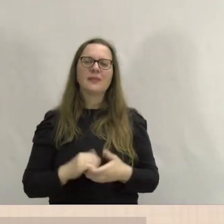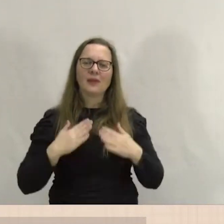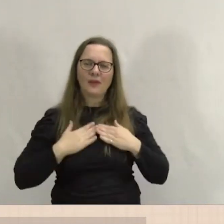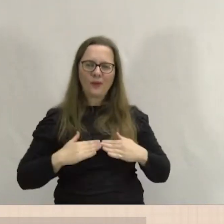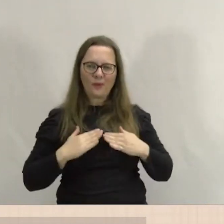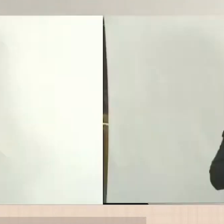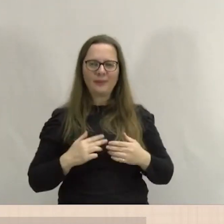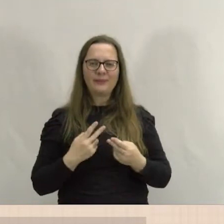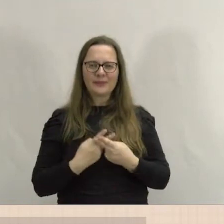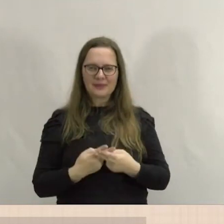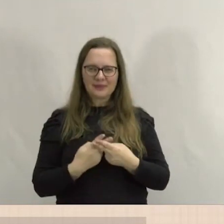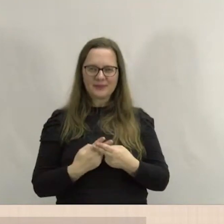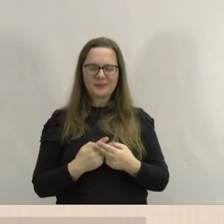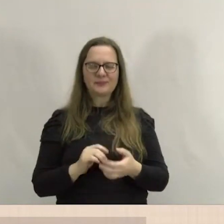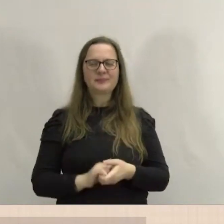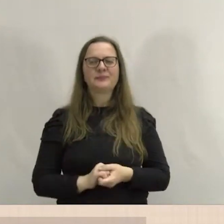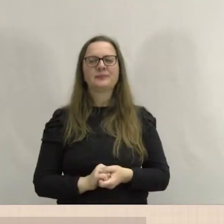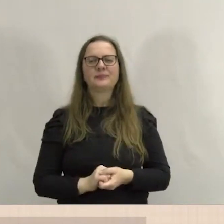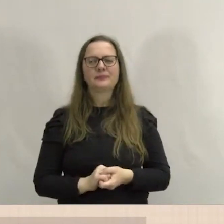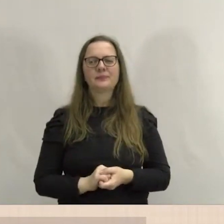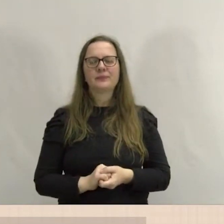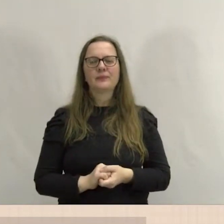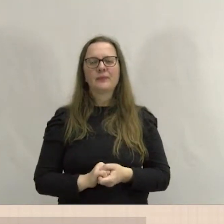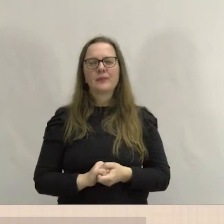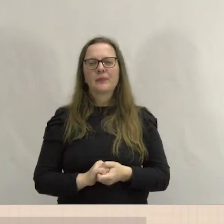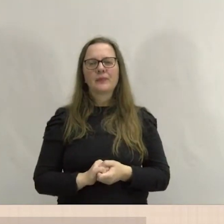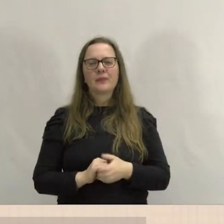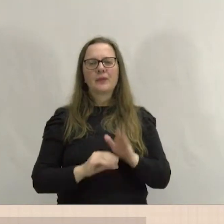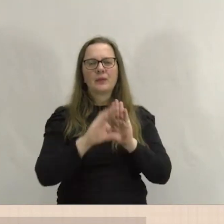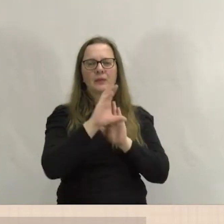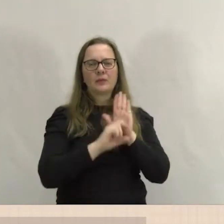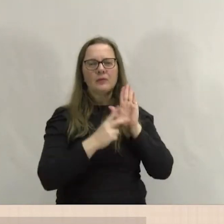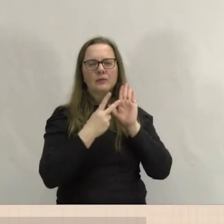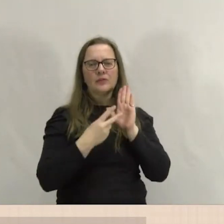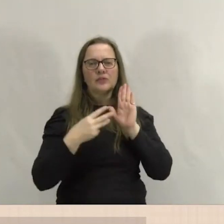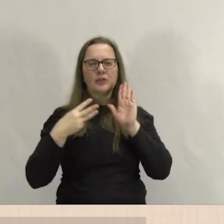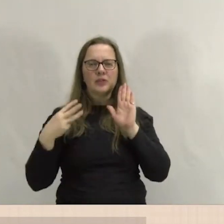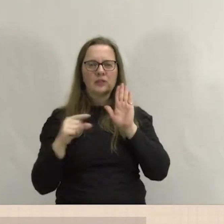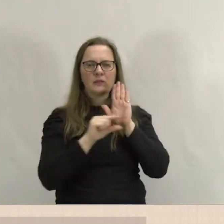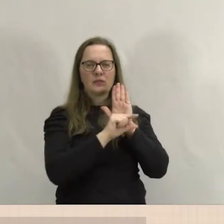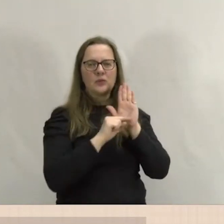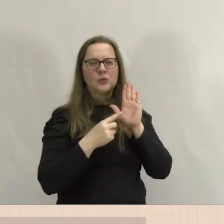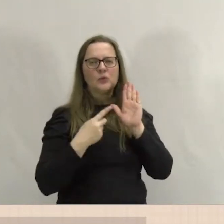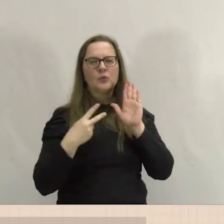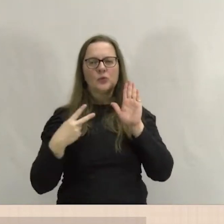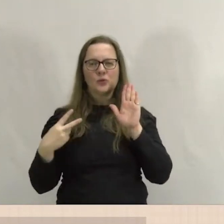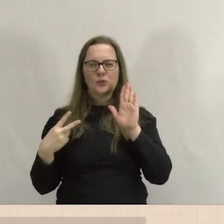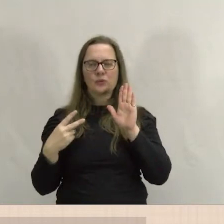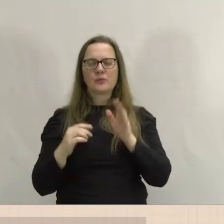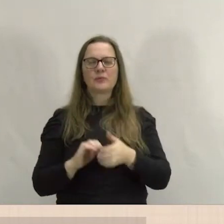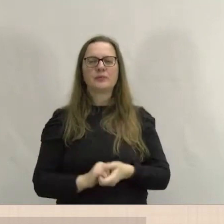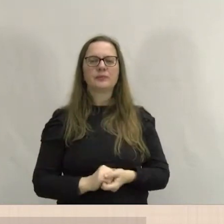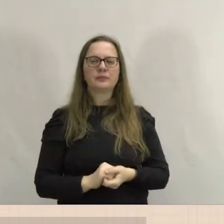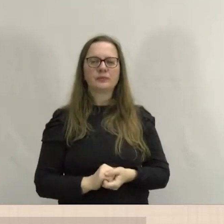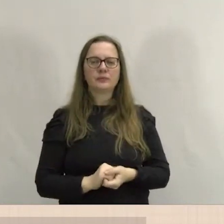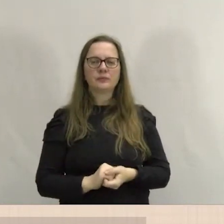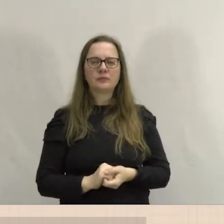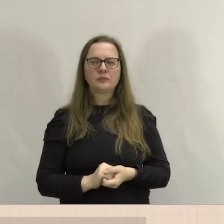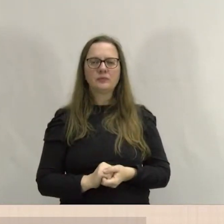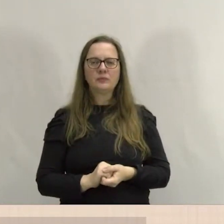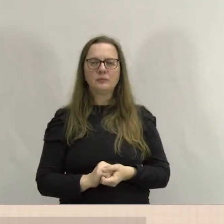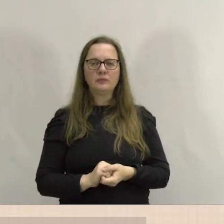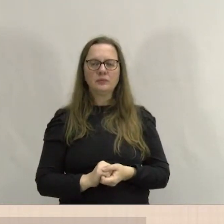Mateus 23, 2 diz o quê? Na cadeira de Moisés se